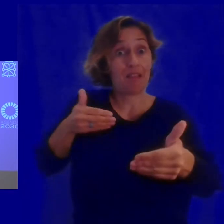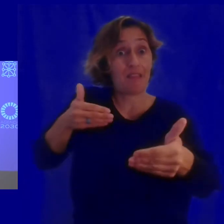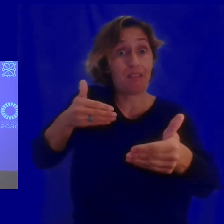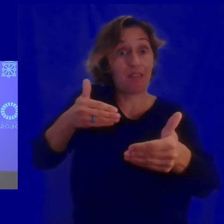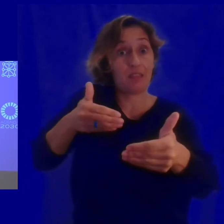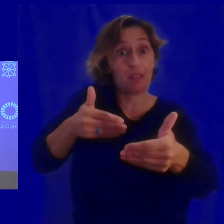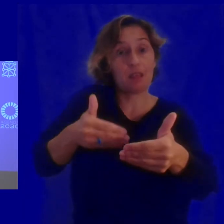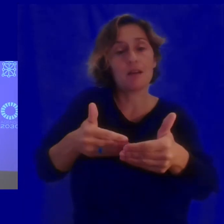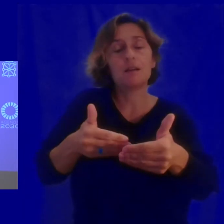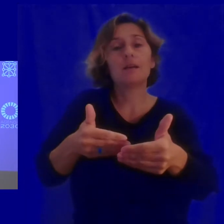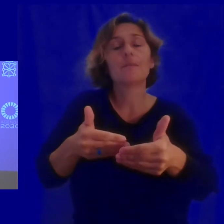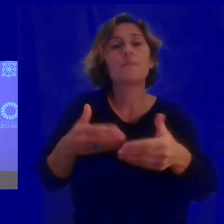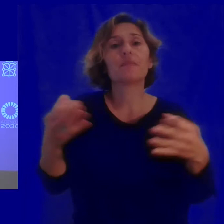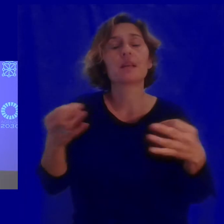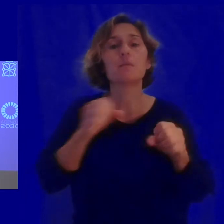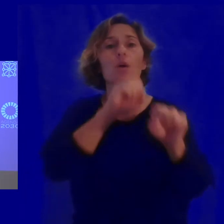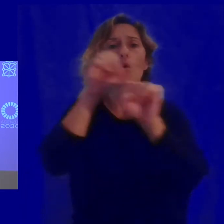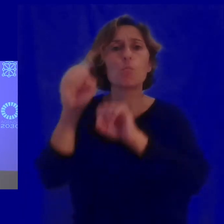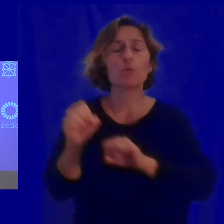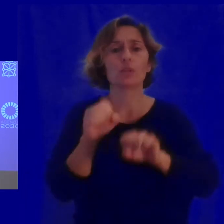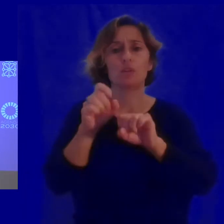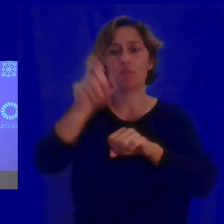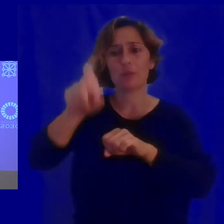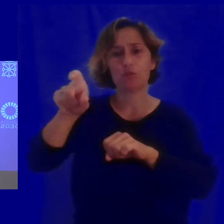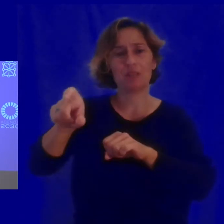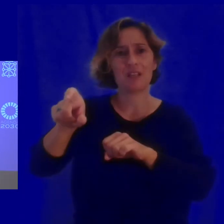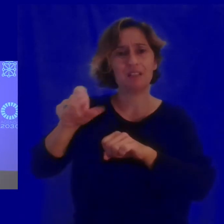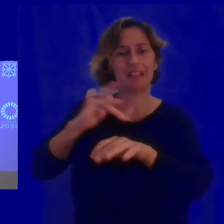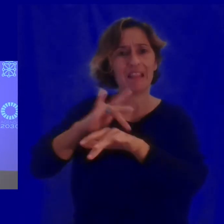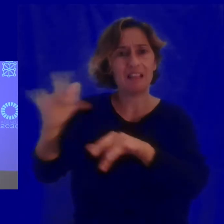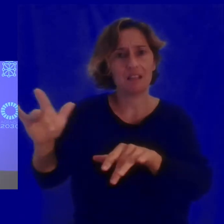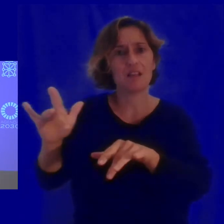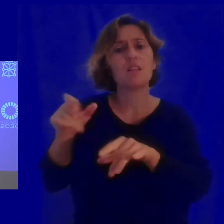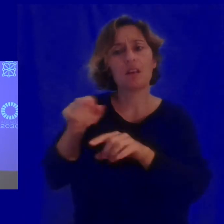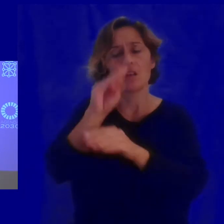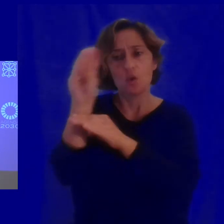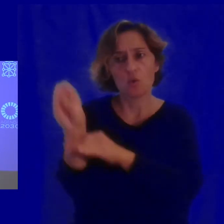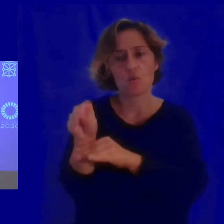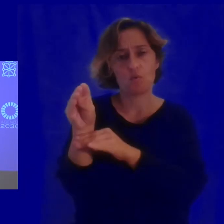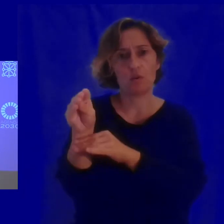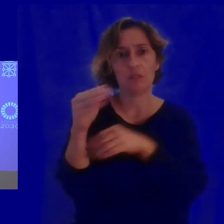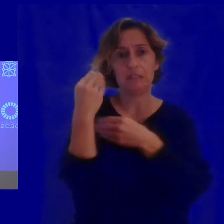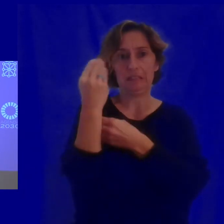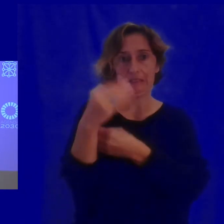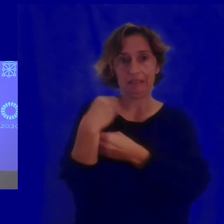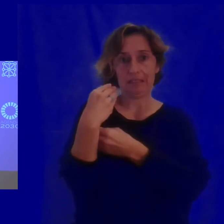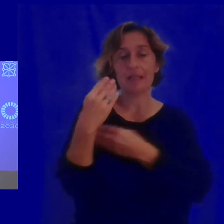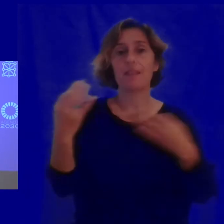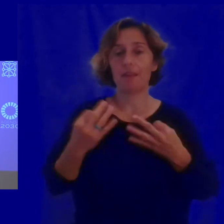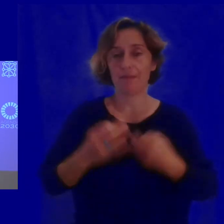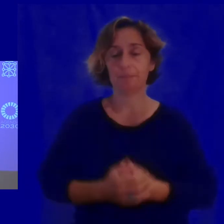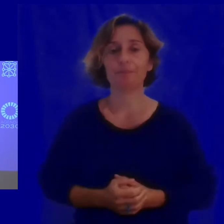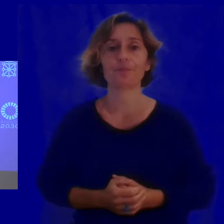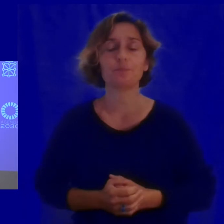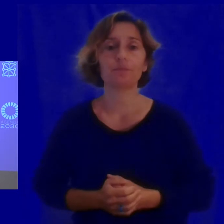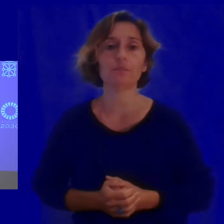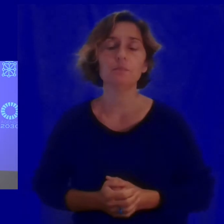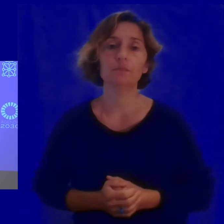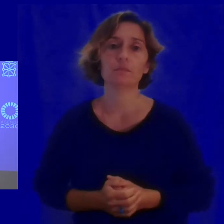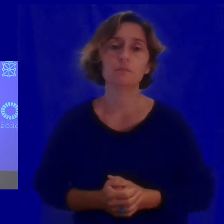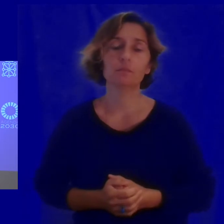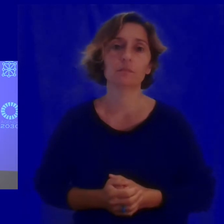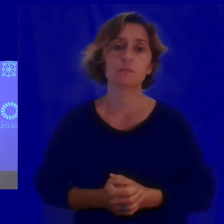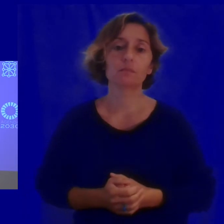seguir con la protección de los vulnerables. Cuidar y cuidarse es el lema. Porque tenemos que apuntalar